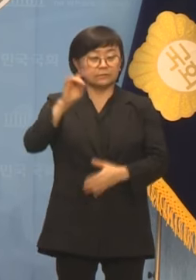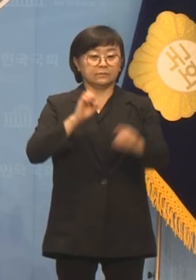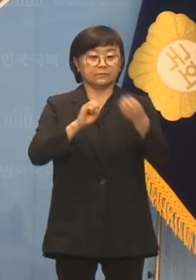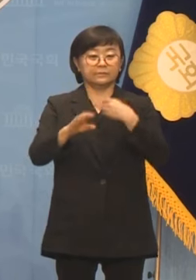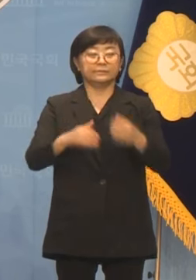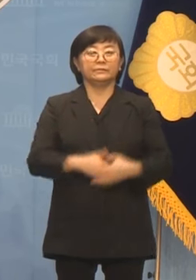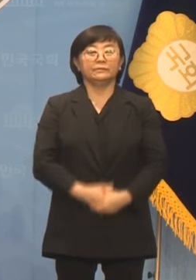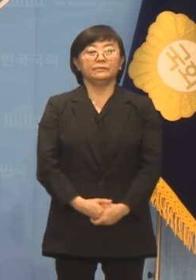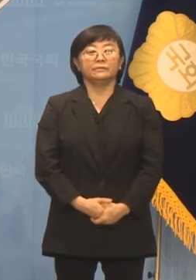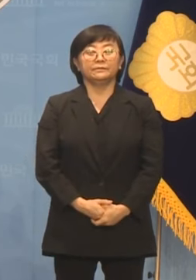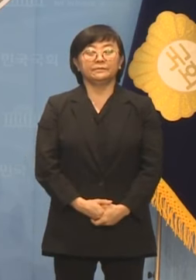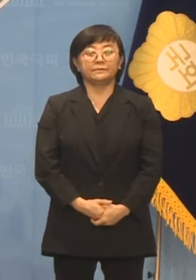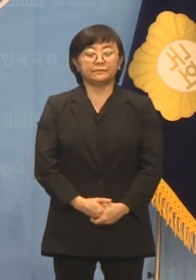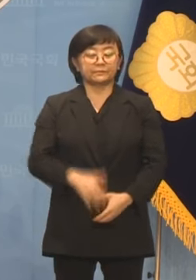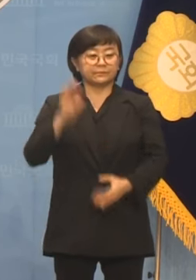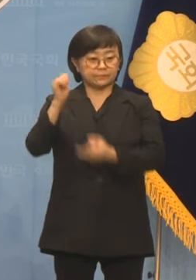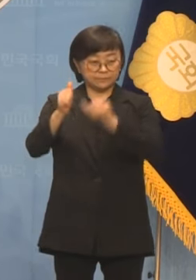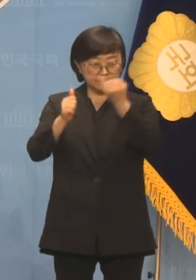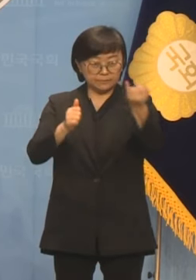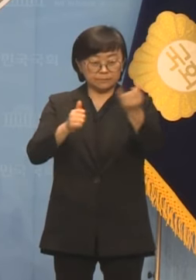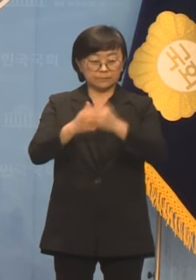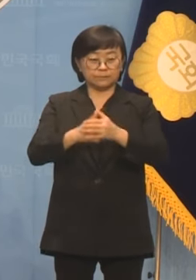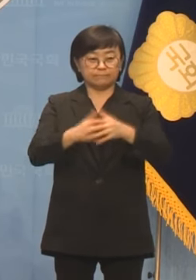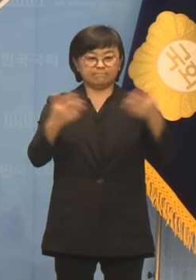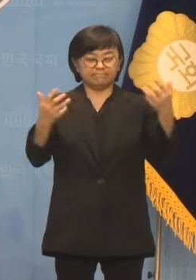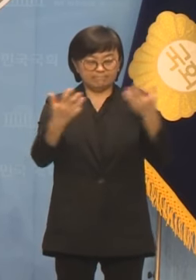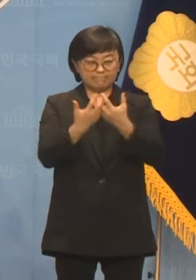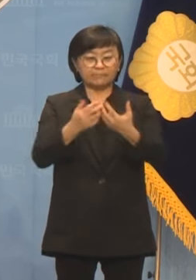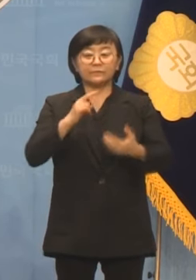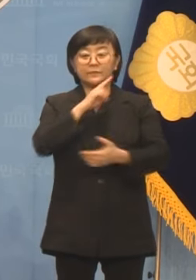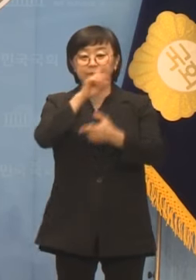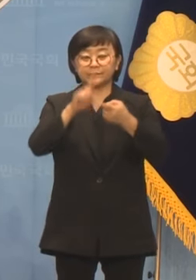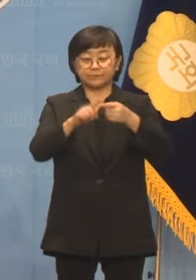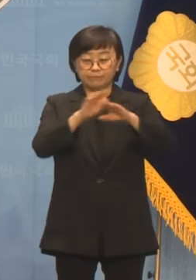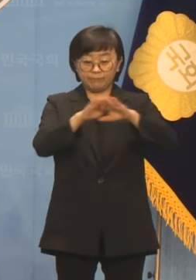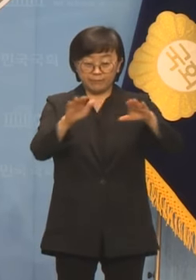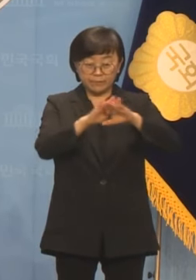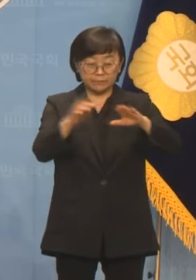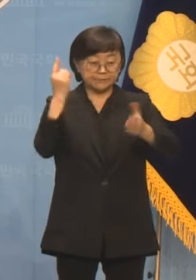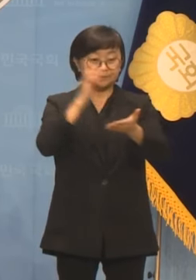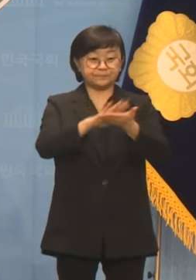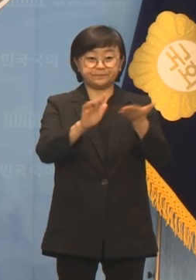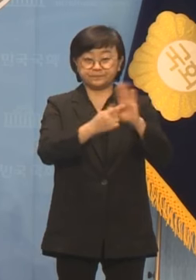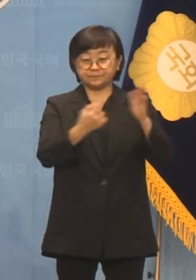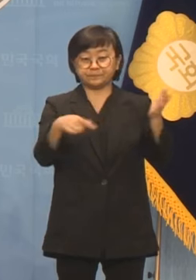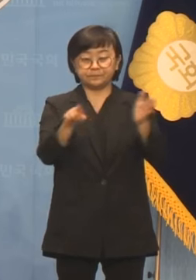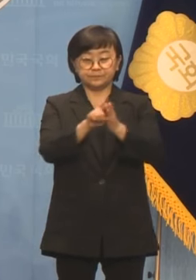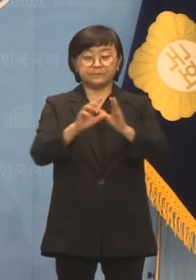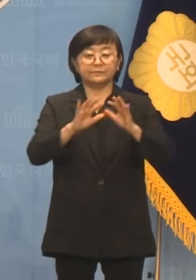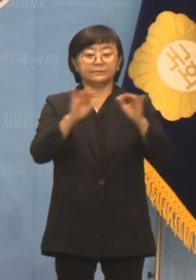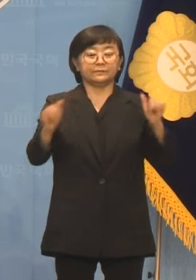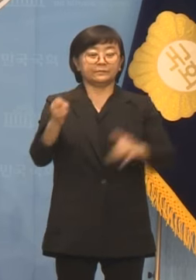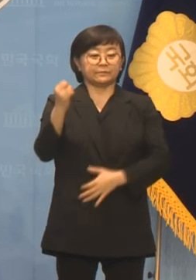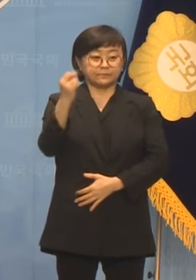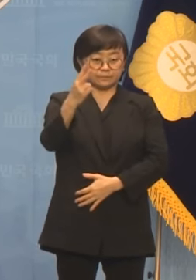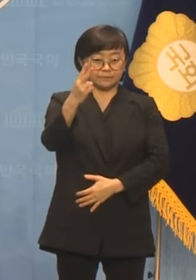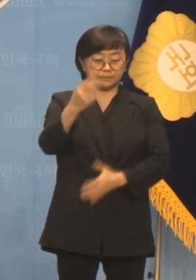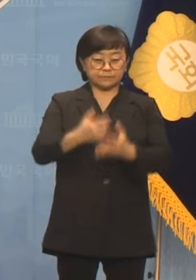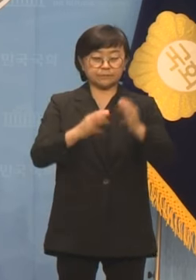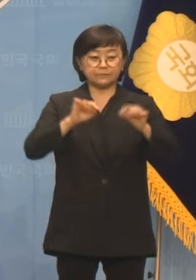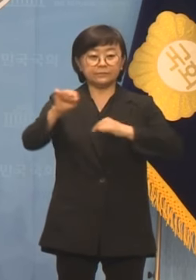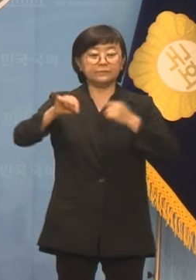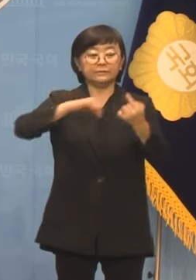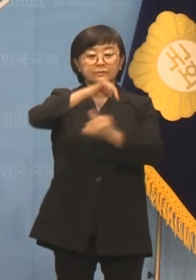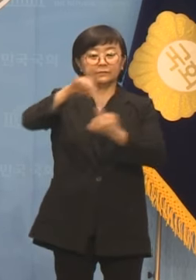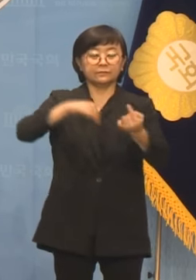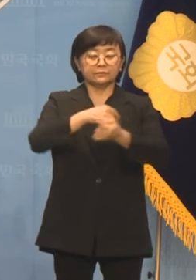답변하십시오. 김건희 여사의 차고 넘치는 의혹들을 해소하고 국민들께 다시금 국정운영에